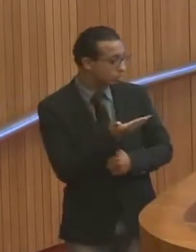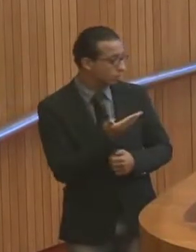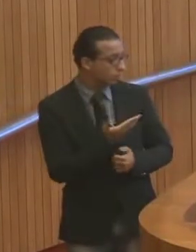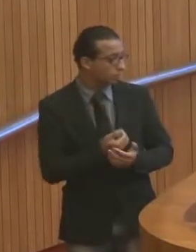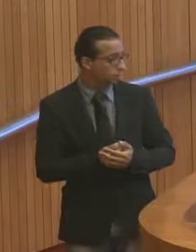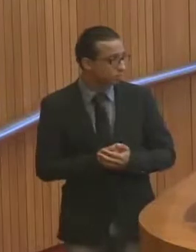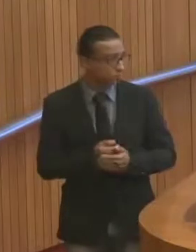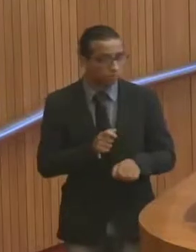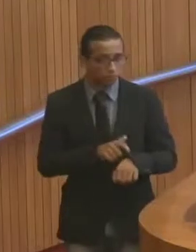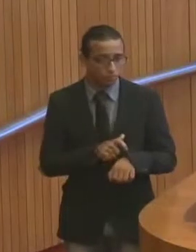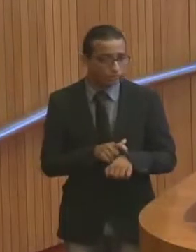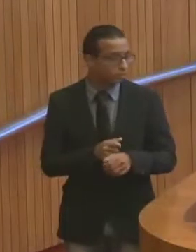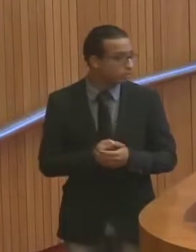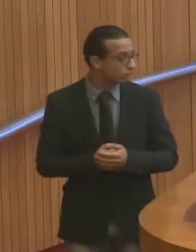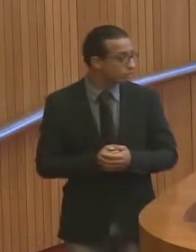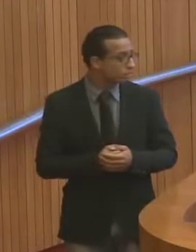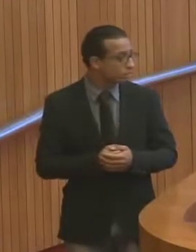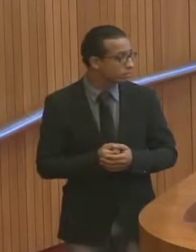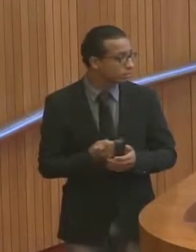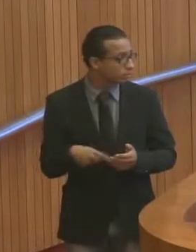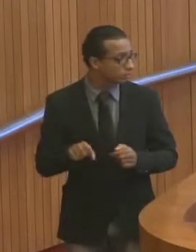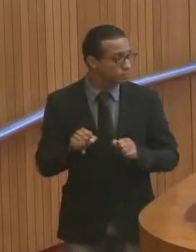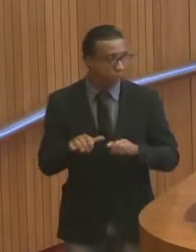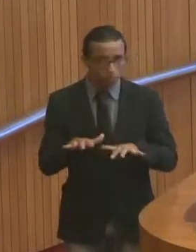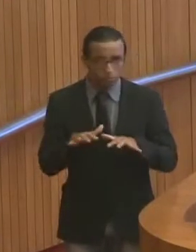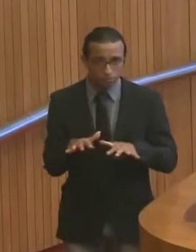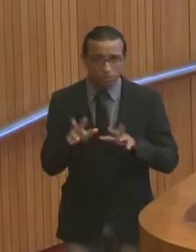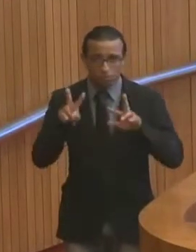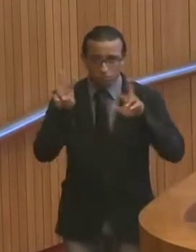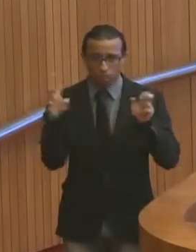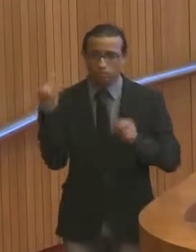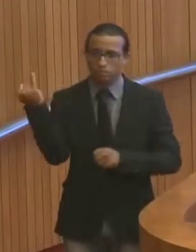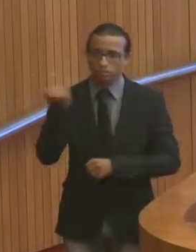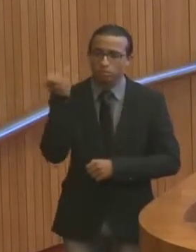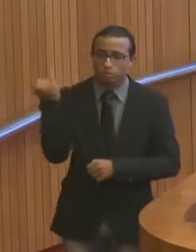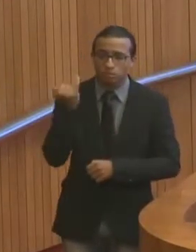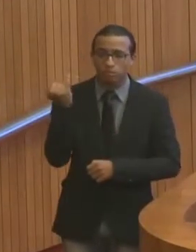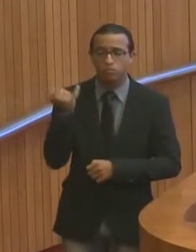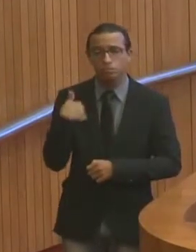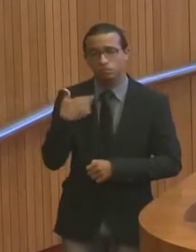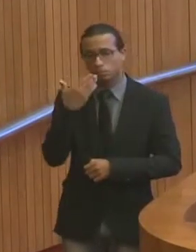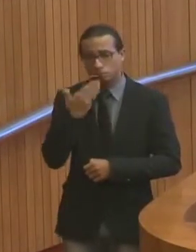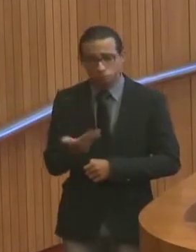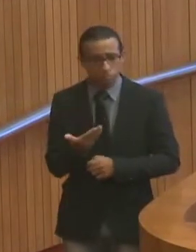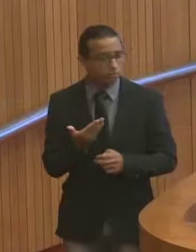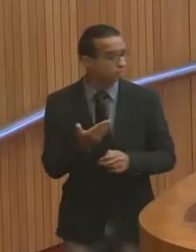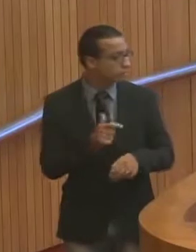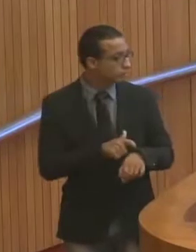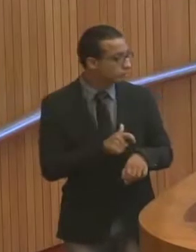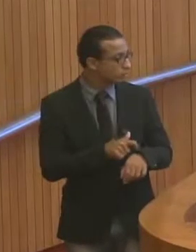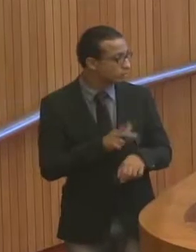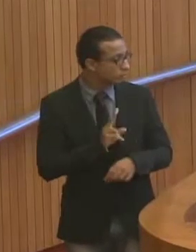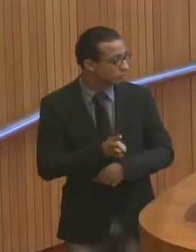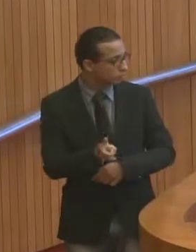Excelência, tempo já que a sessão está curta e o assunto é muito importante, eu pediria a Vossa Excelência o tempo para que pudesse continuar a discutir